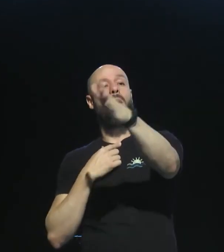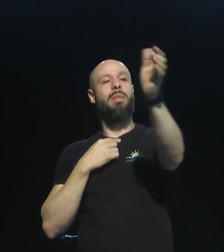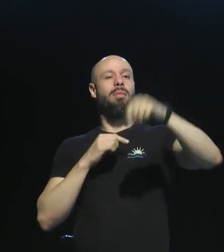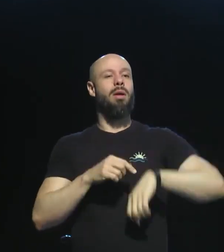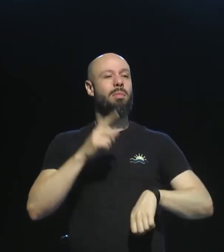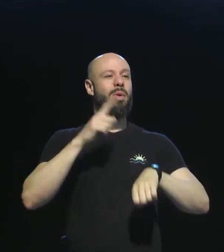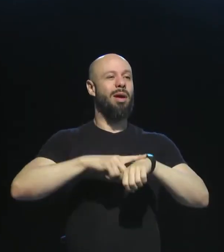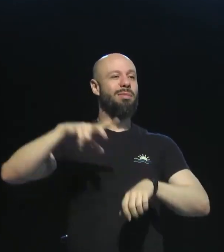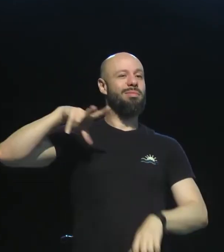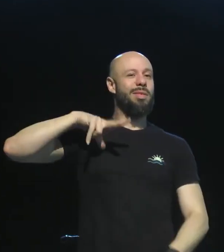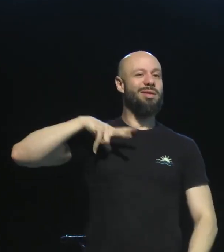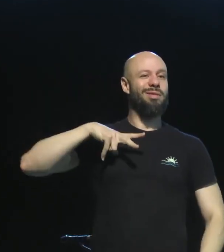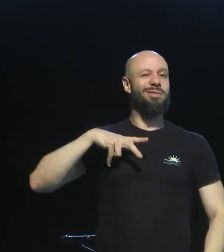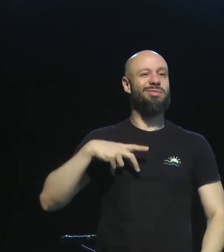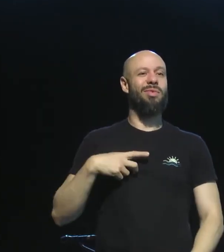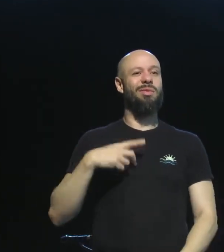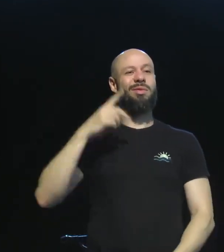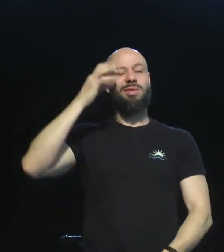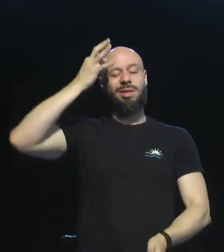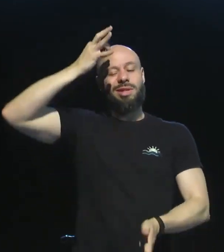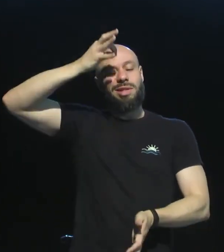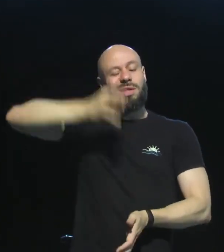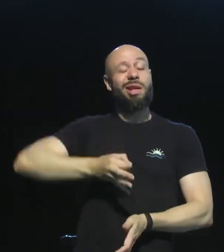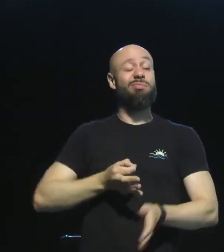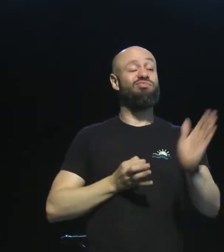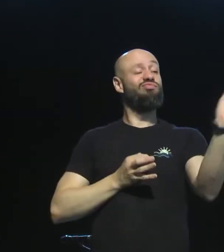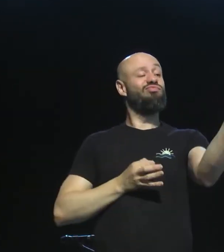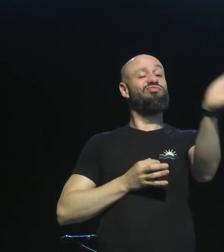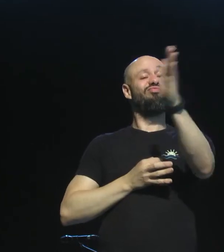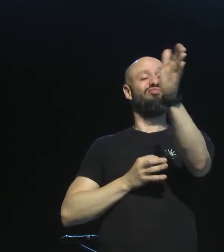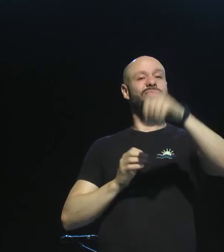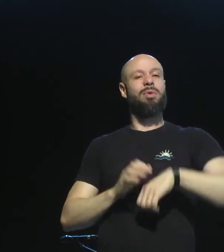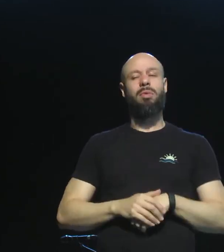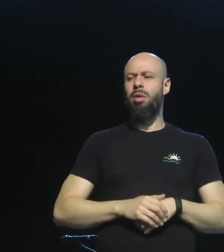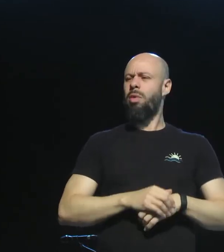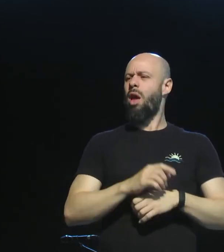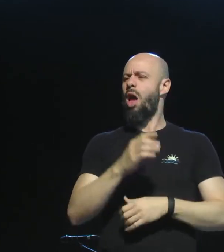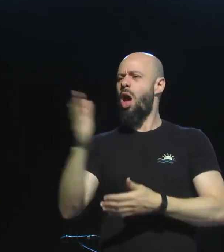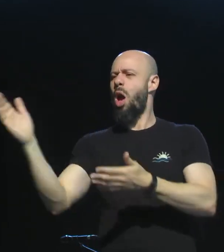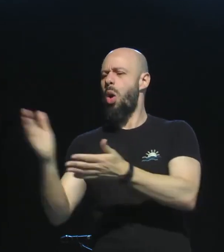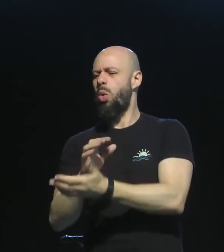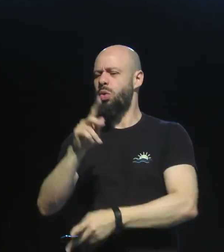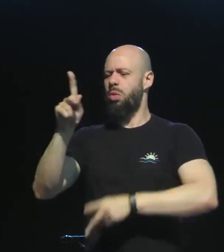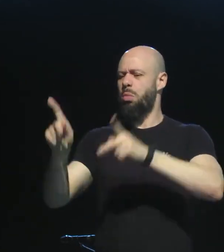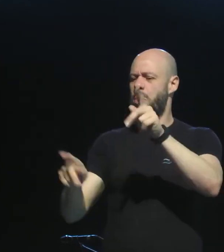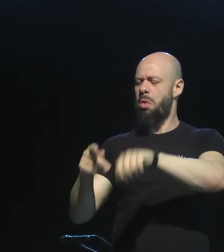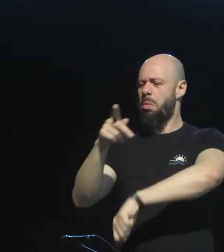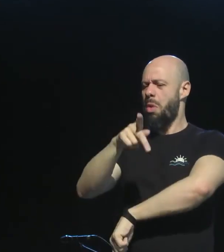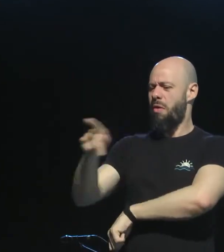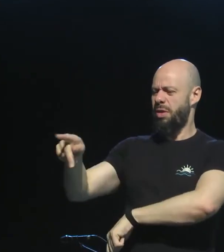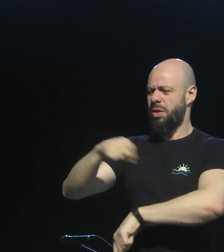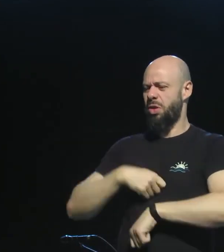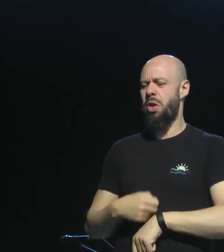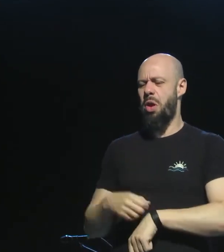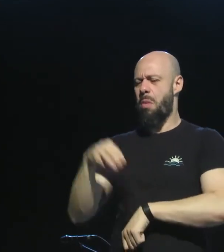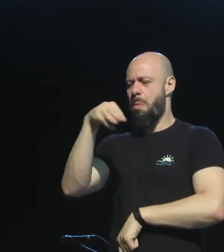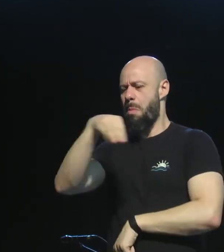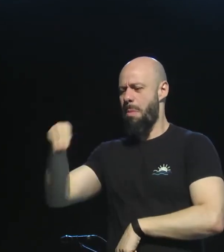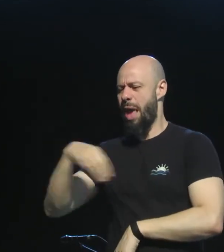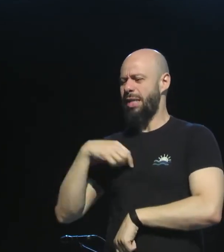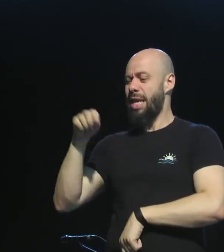verdades. E buscarão mestres, professores, pessoas que